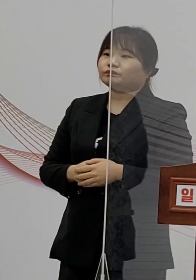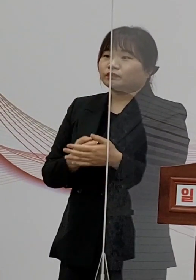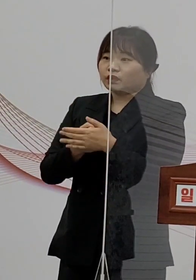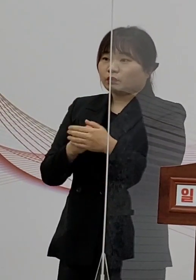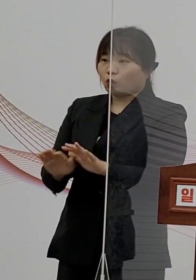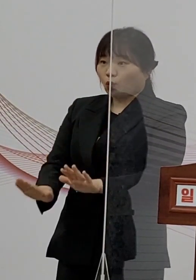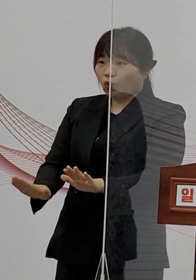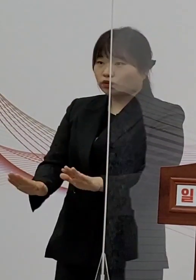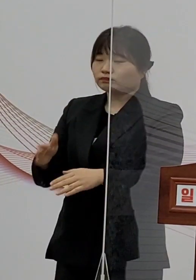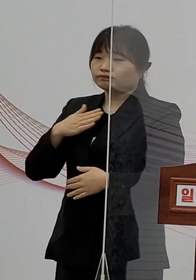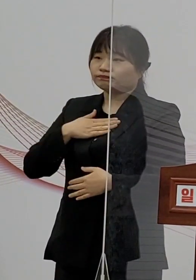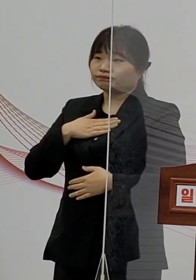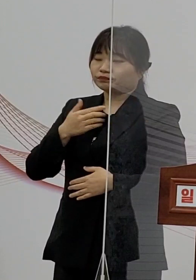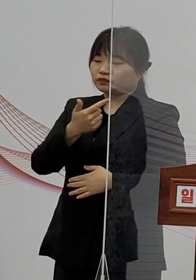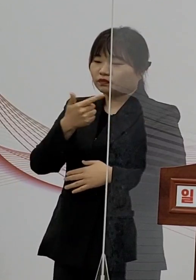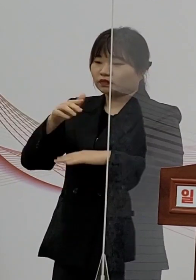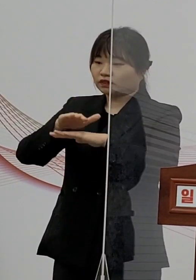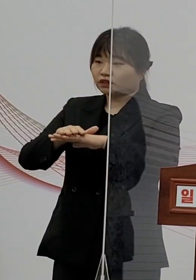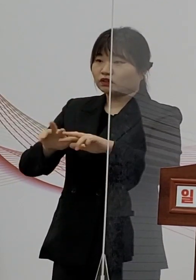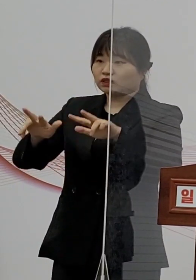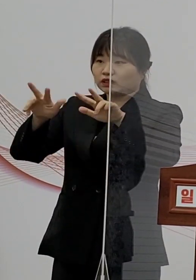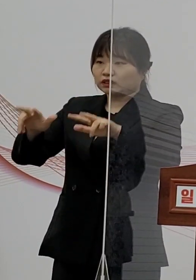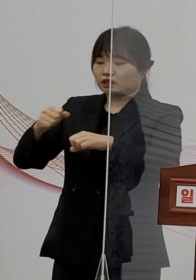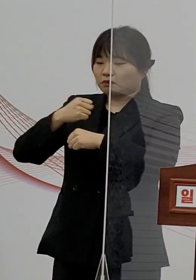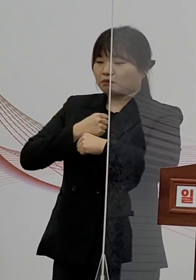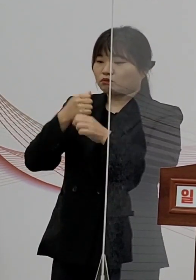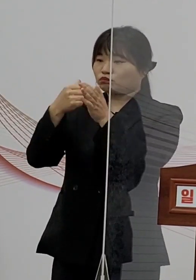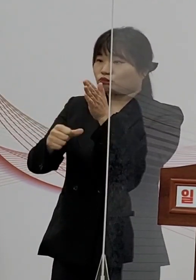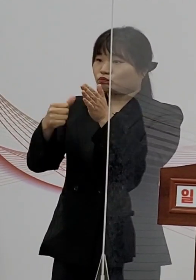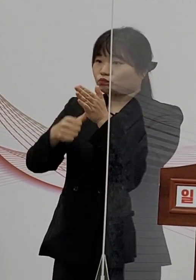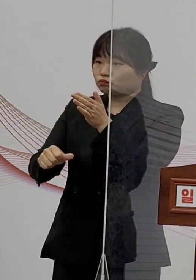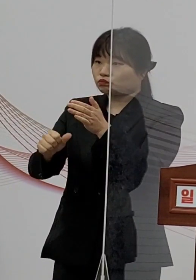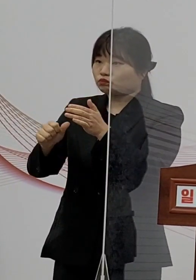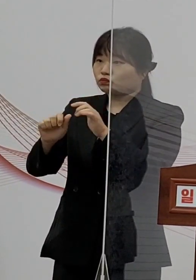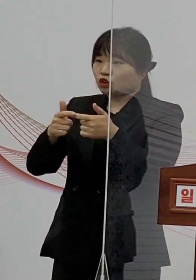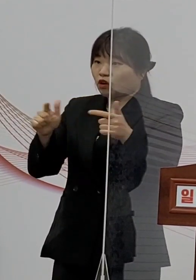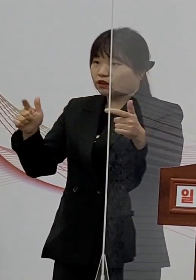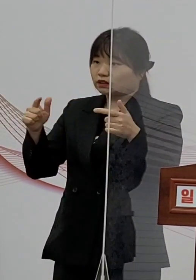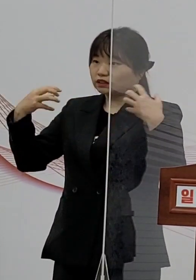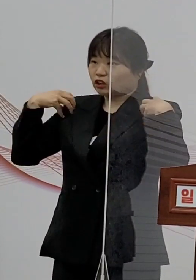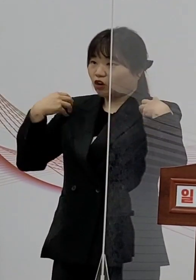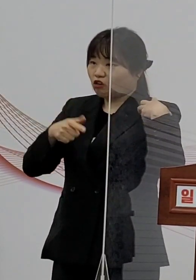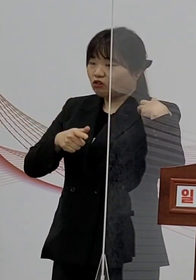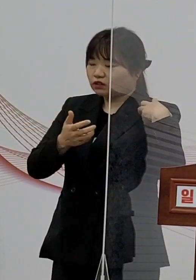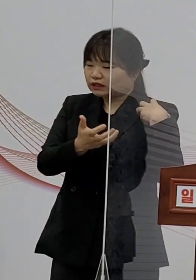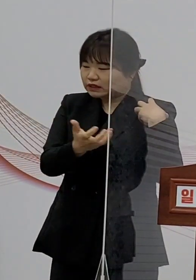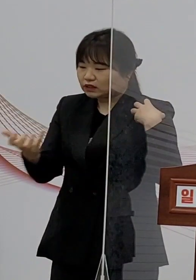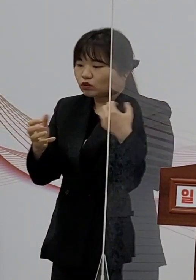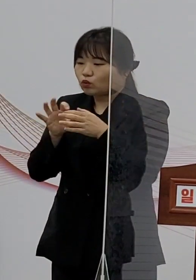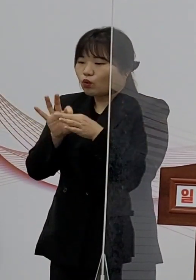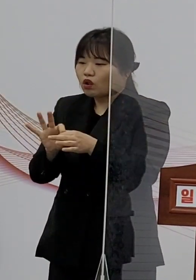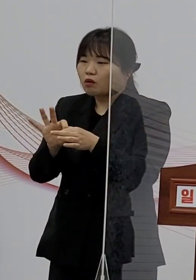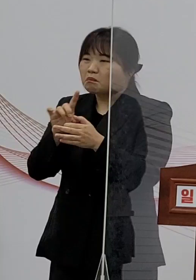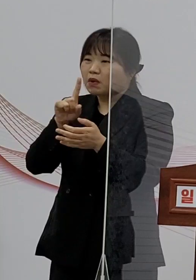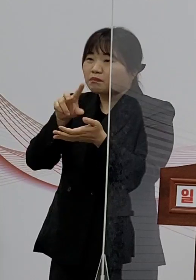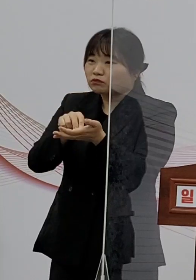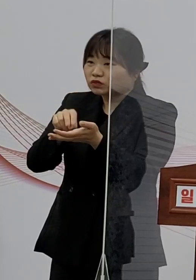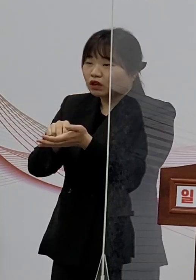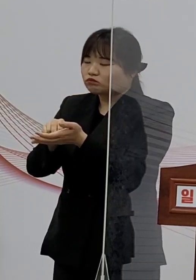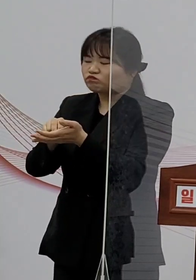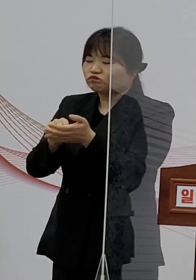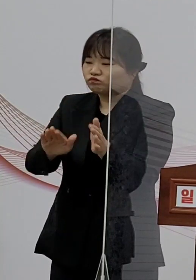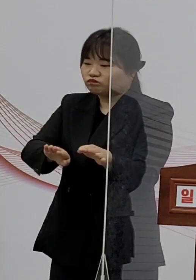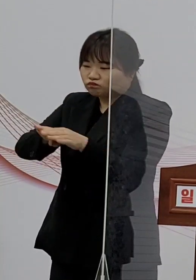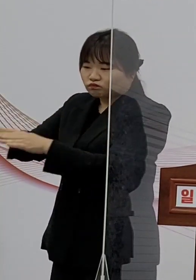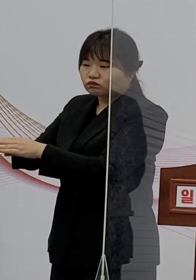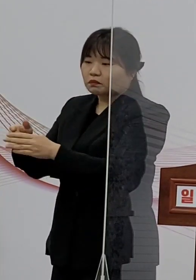저희는 대전이 이제 방위사업청 이전과 관련된 여러 가지 신속한 행정